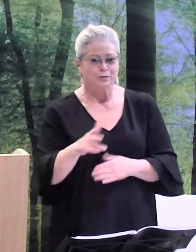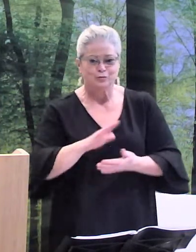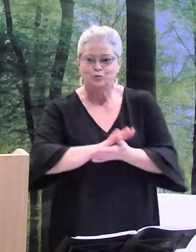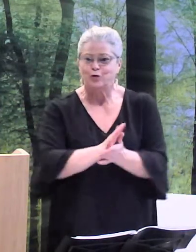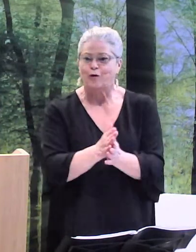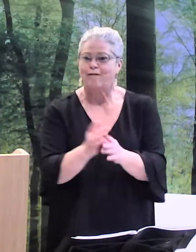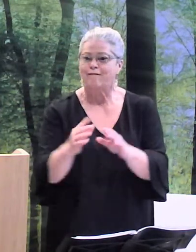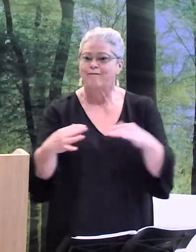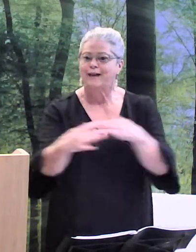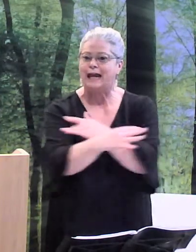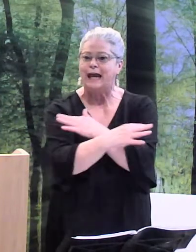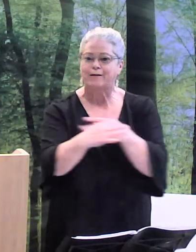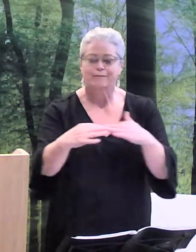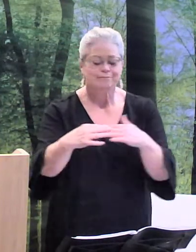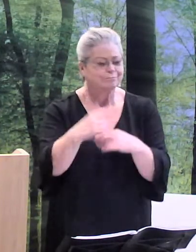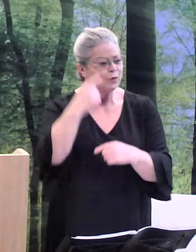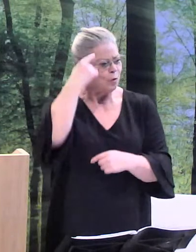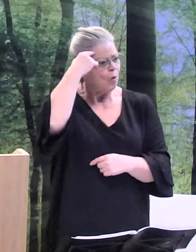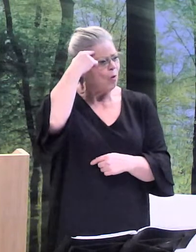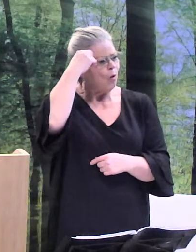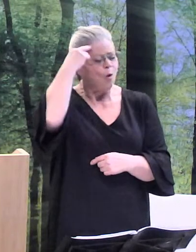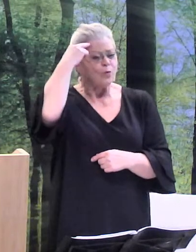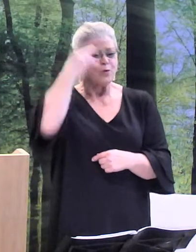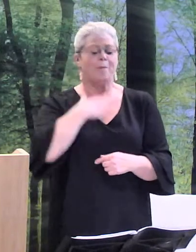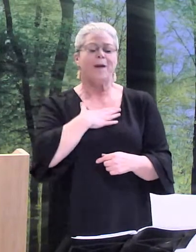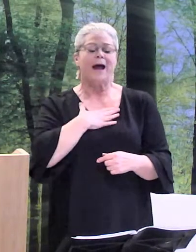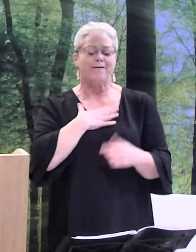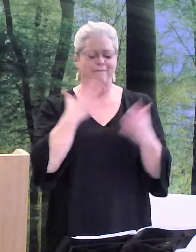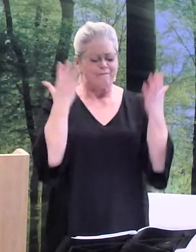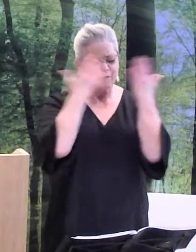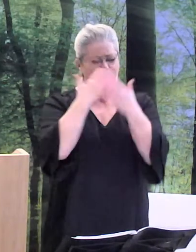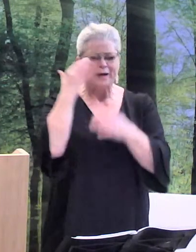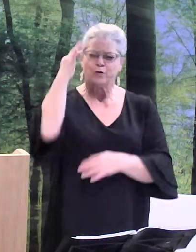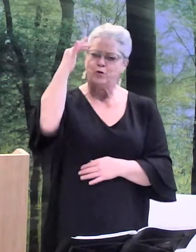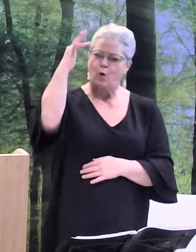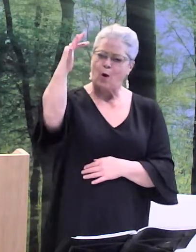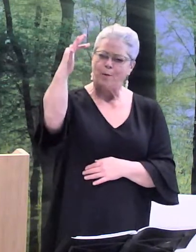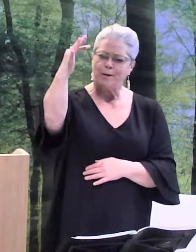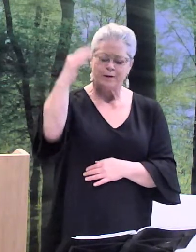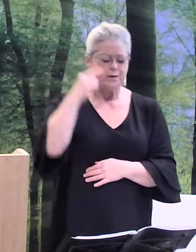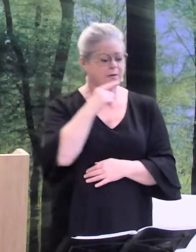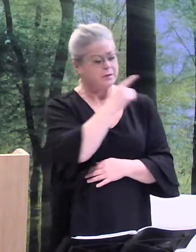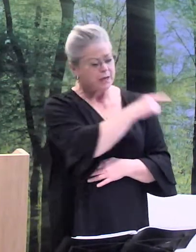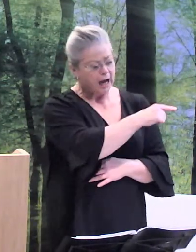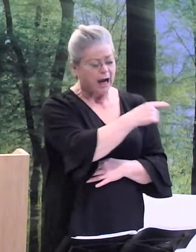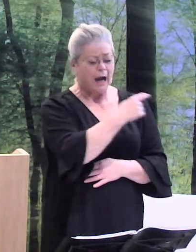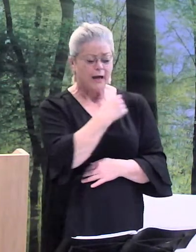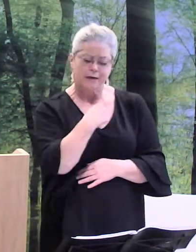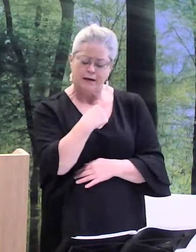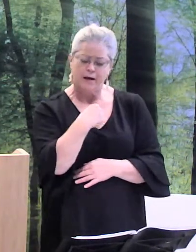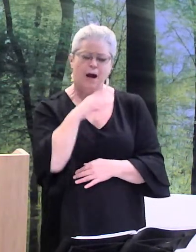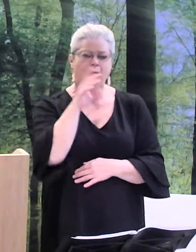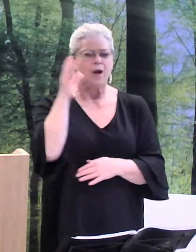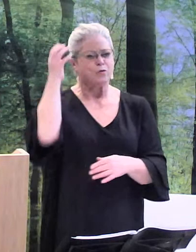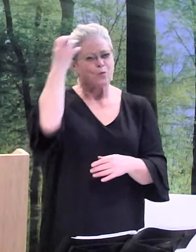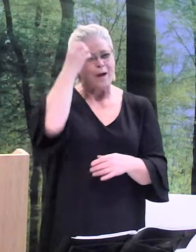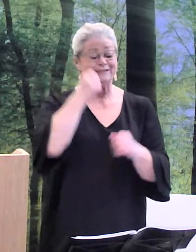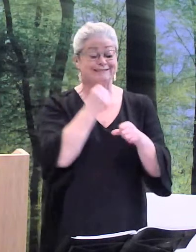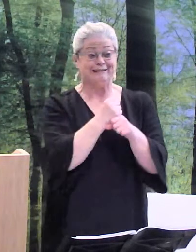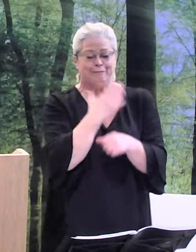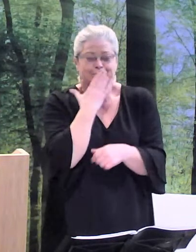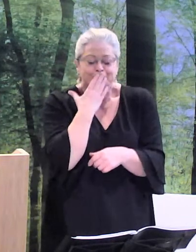verkeer. Onthoud mij dus in die verwarde droom, van jij en ik, om al het dwaze dat we